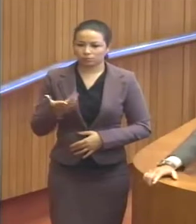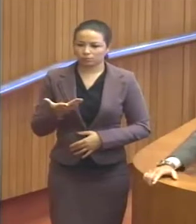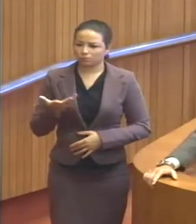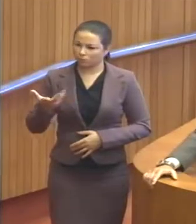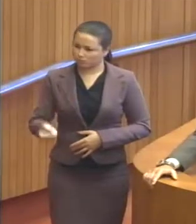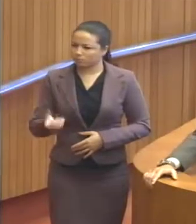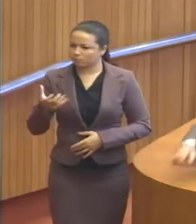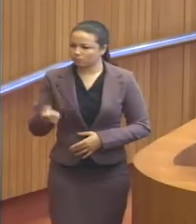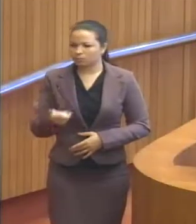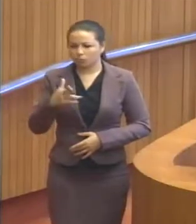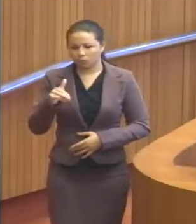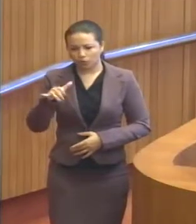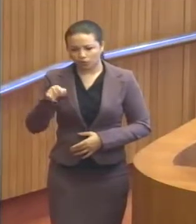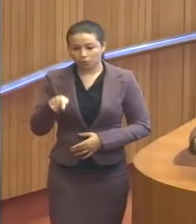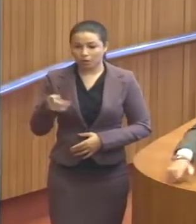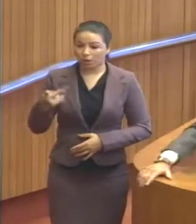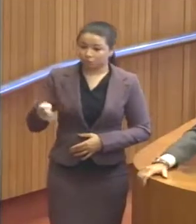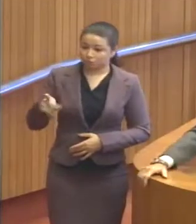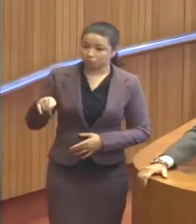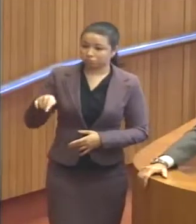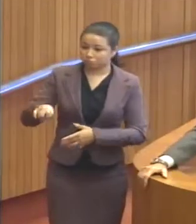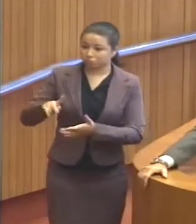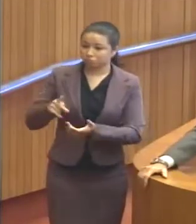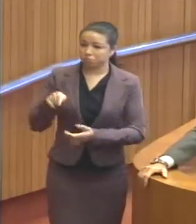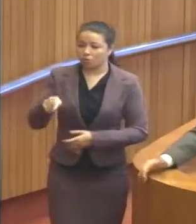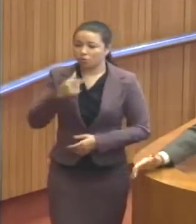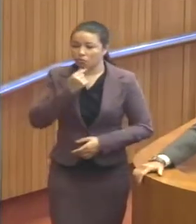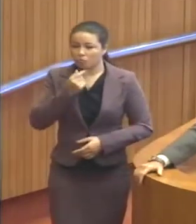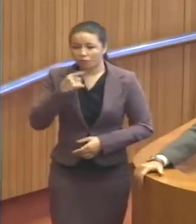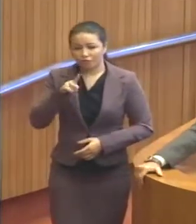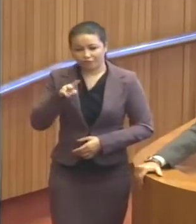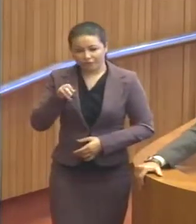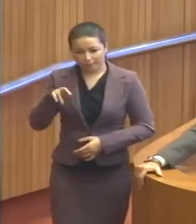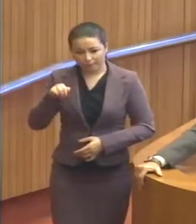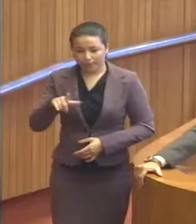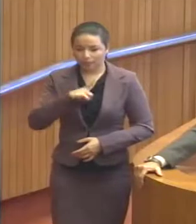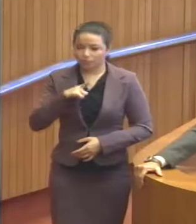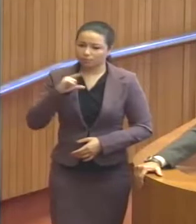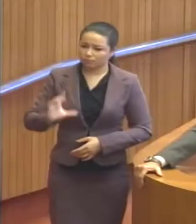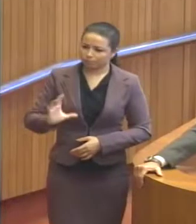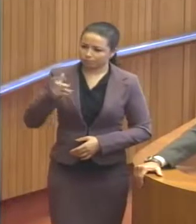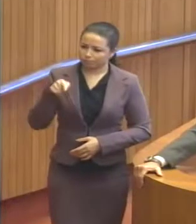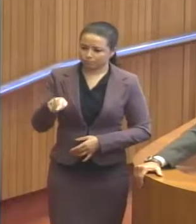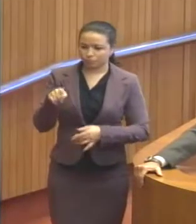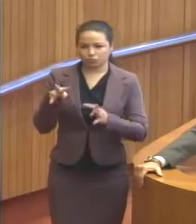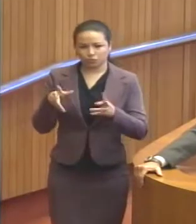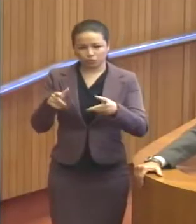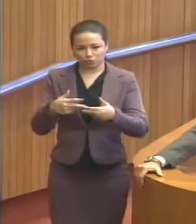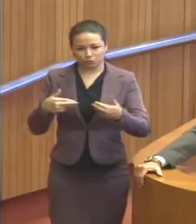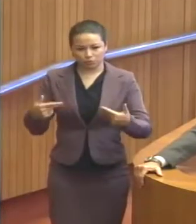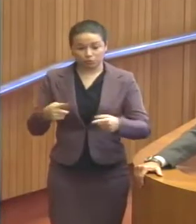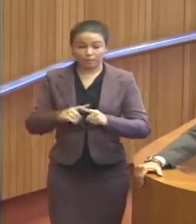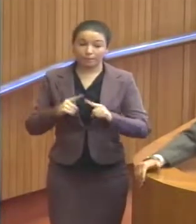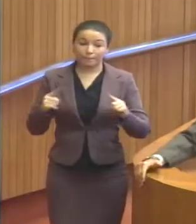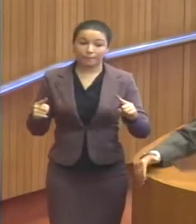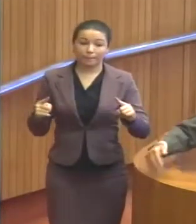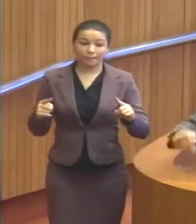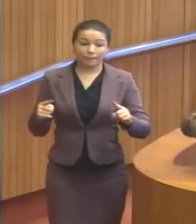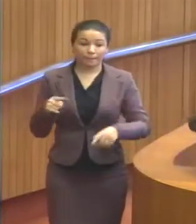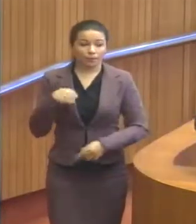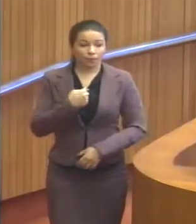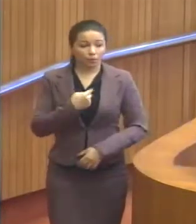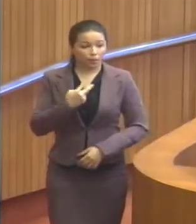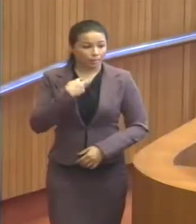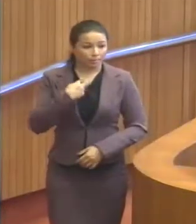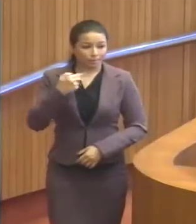da procuradora, desse verme que está no Ministério Público, foi feito tudo isso. Agora, nós não